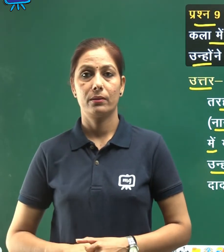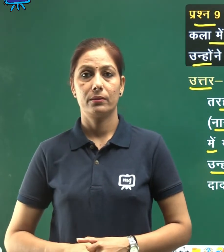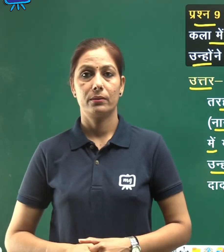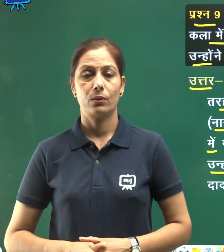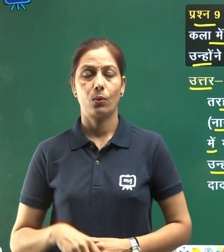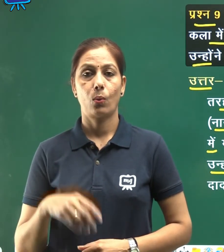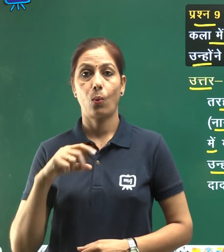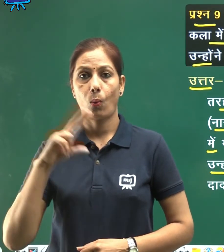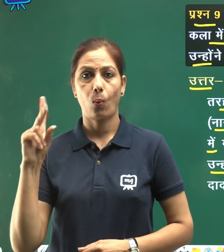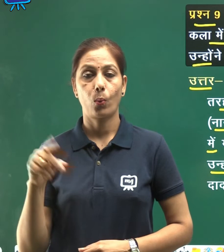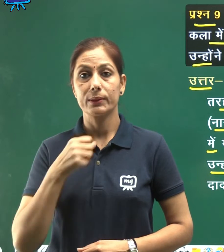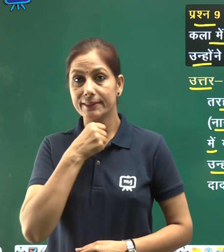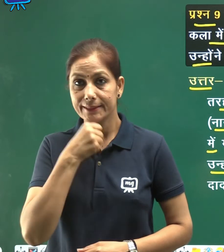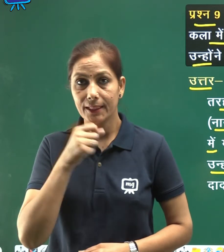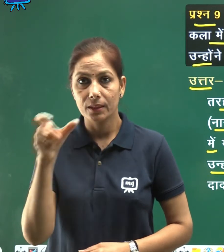और दादा से